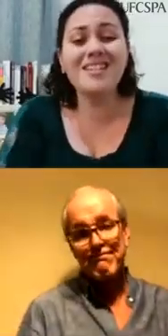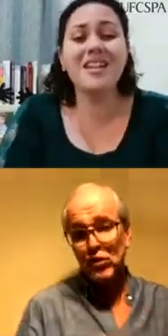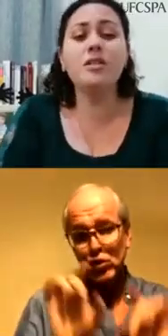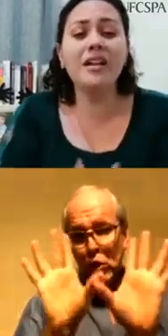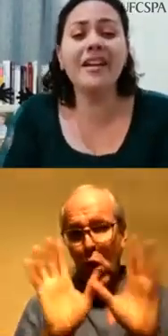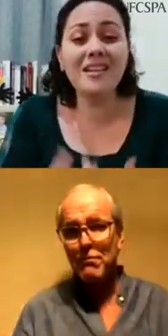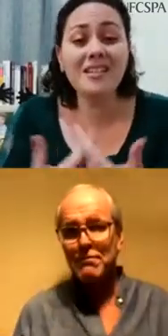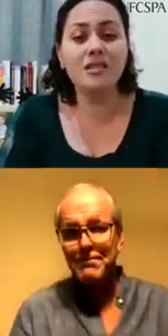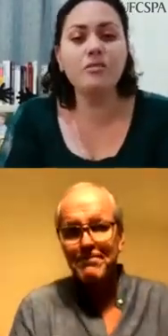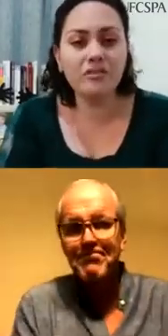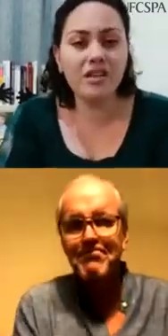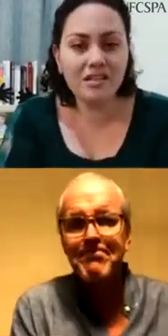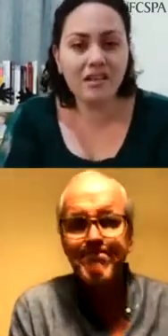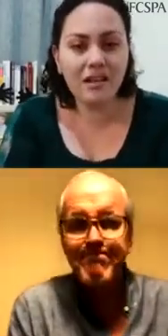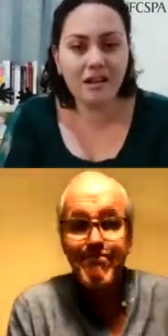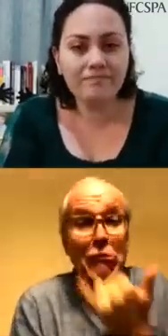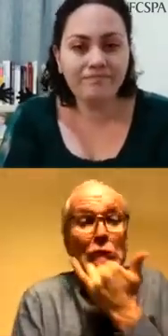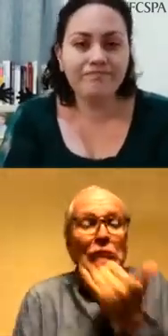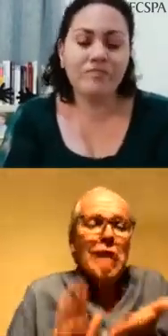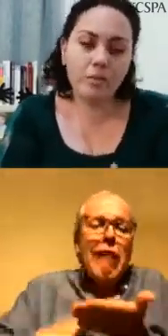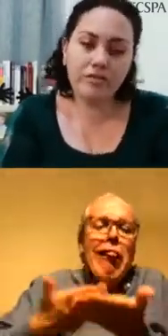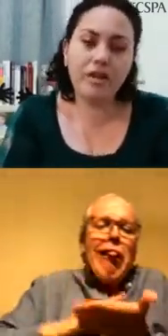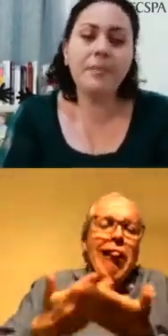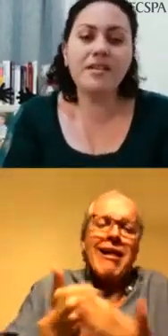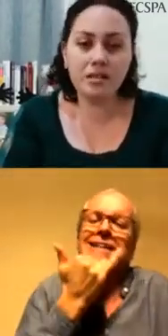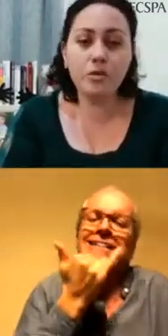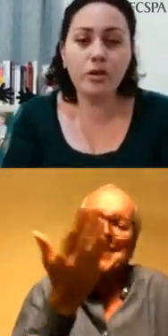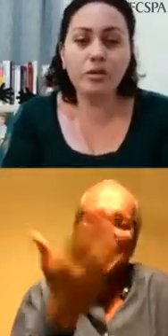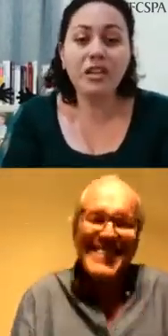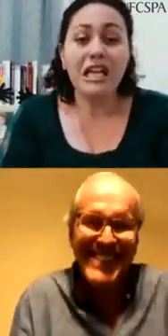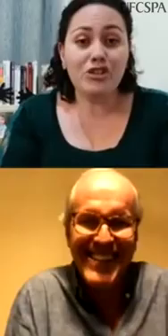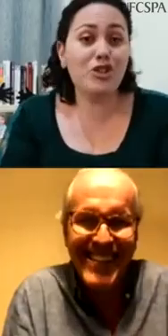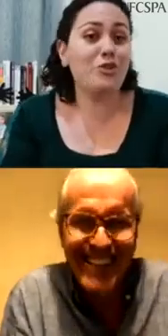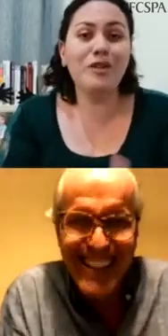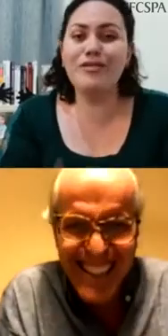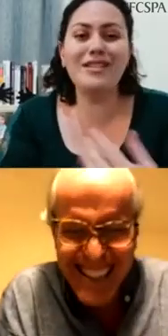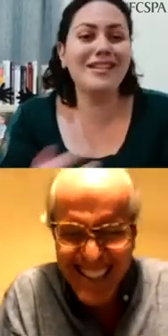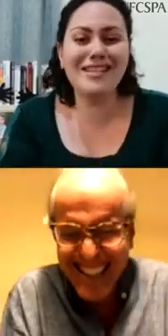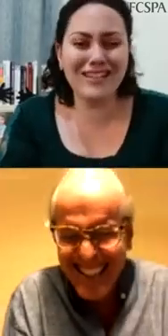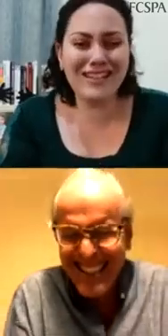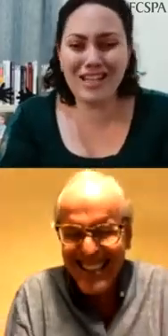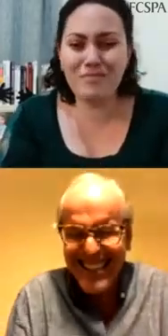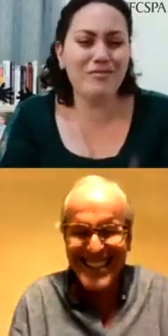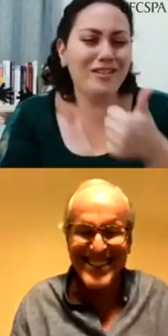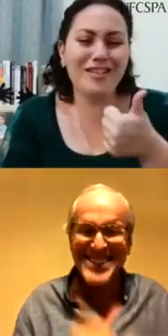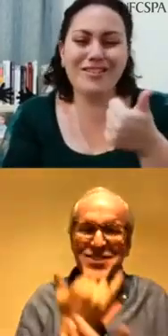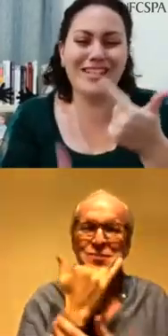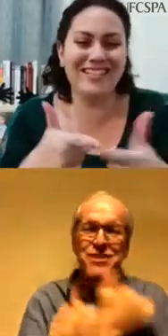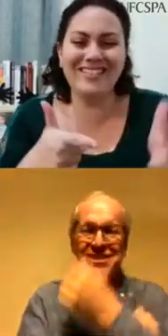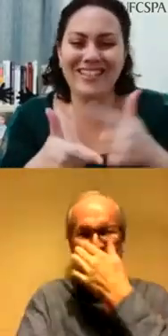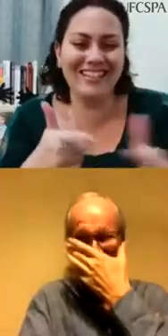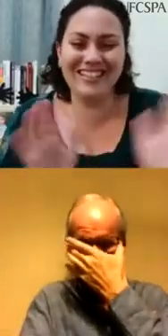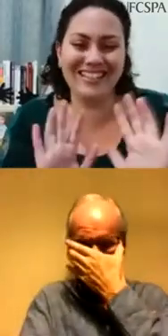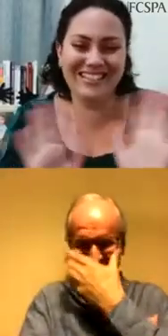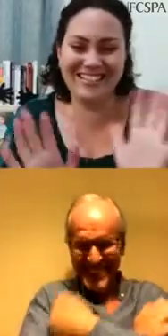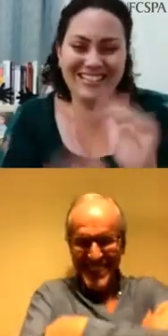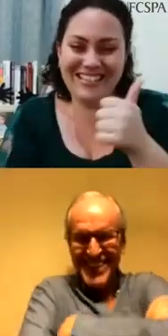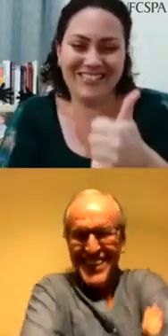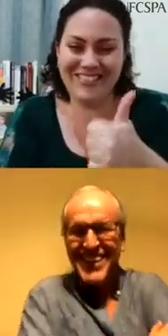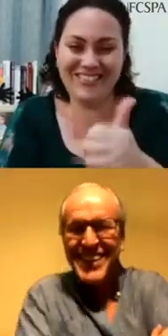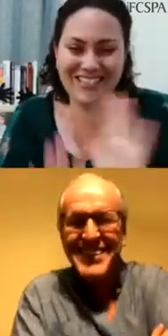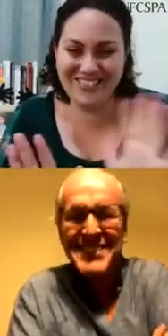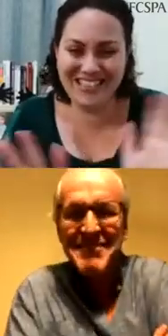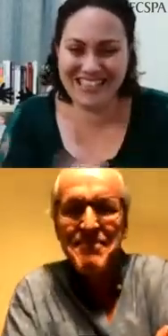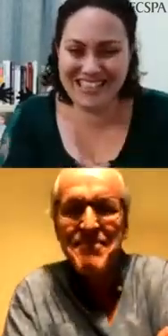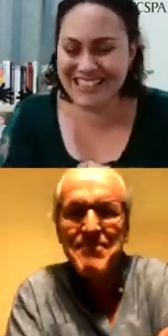por receio da reação que vai se ter lá. Então vai ficar mais tranquilo. Desculpa que eu fui sinalizando, a intérprete foi traduzindo. Não